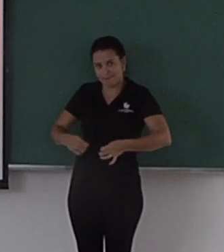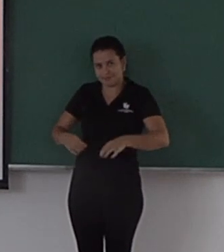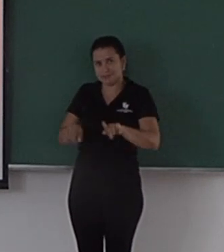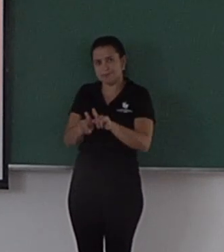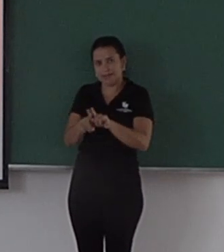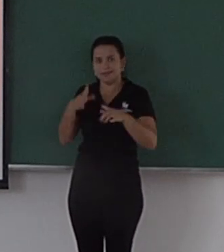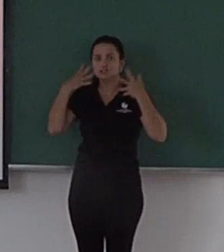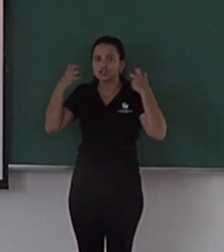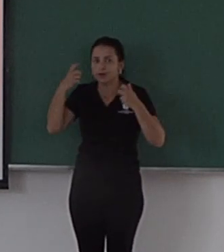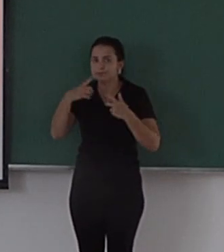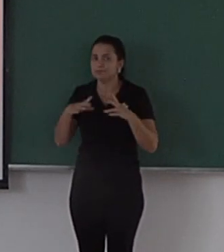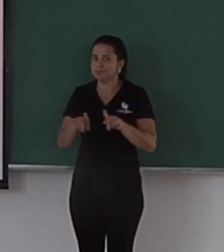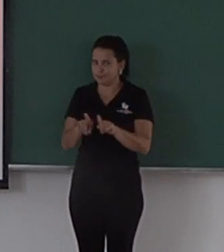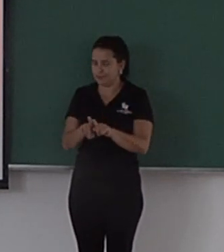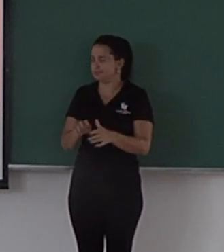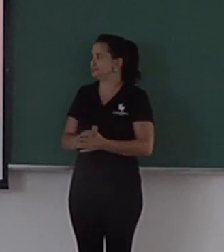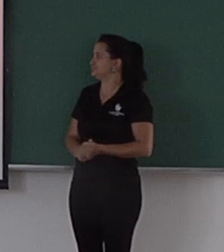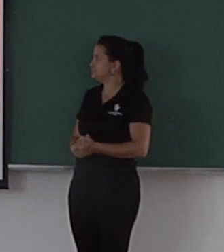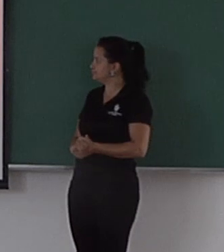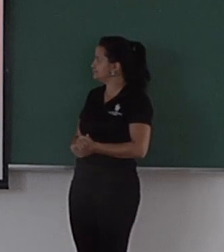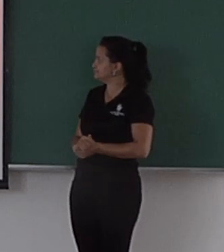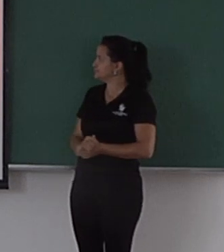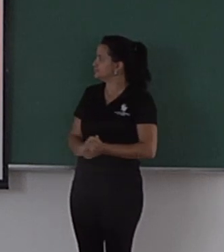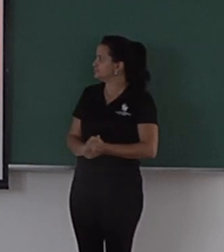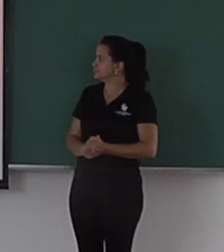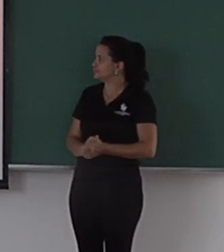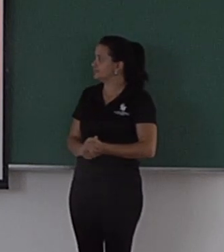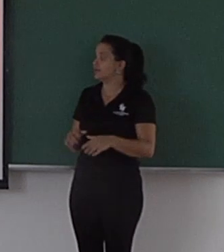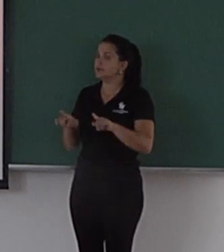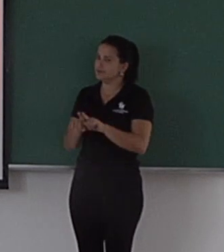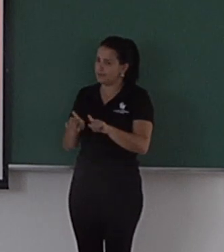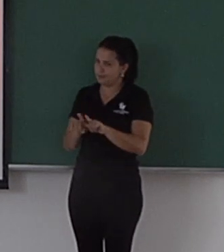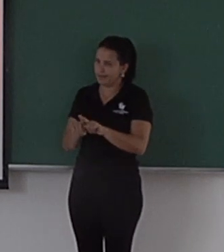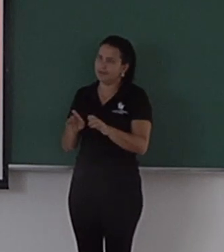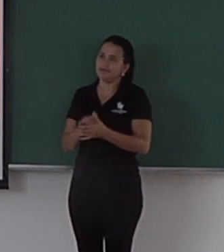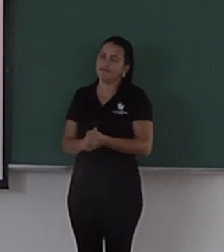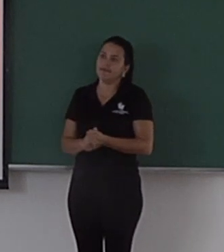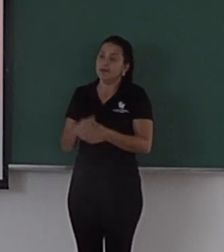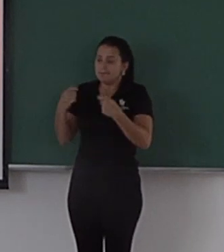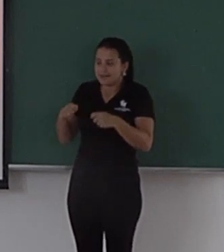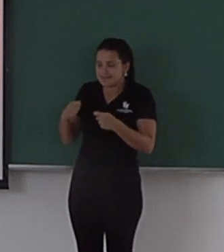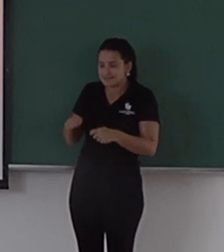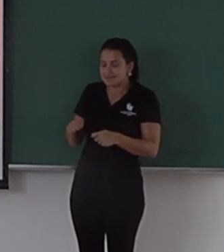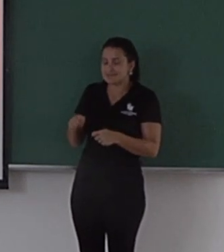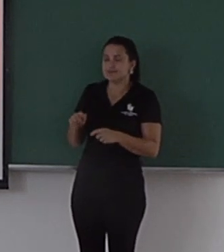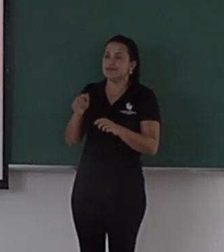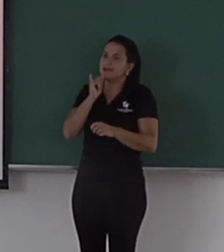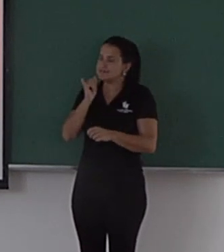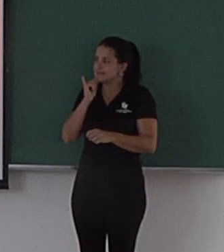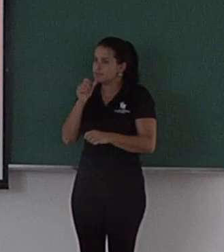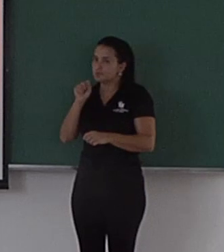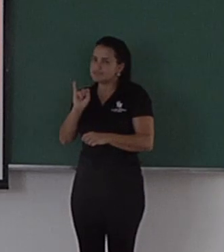coisa importante é a ausência de precauções simples como essa pode ocorrer em lesões